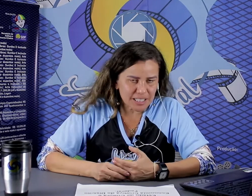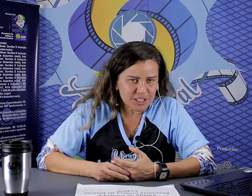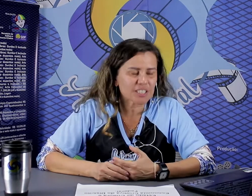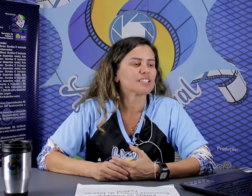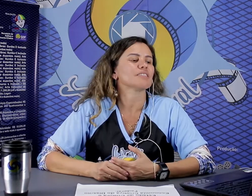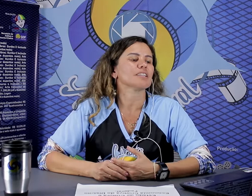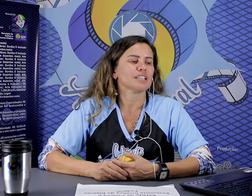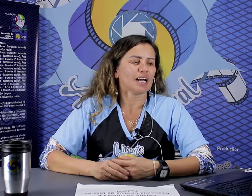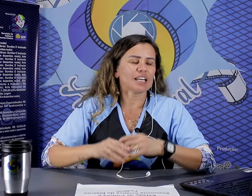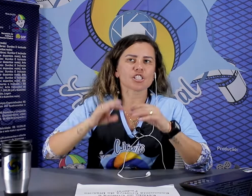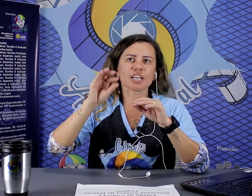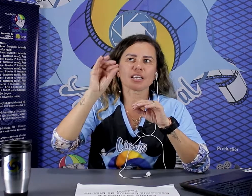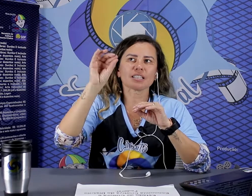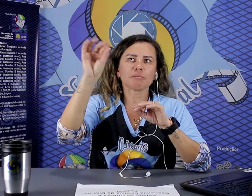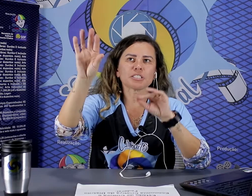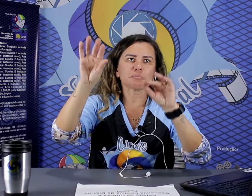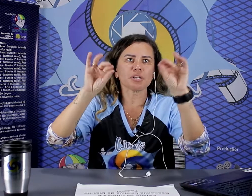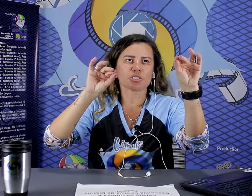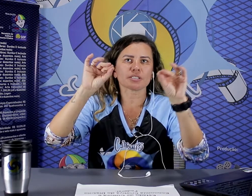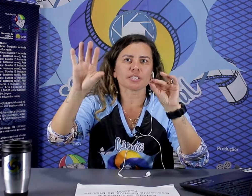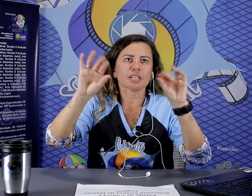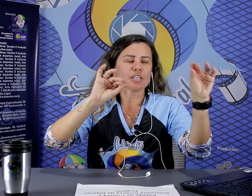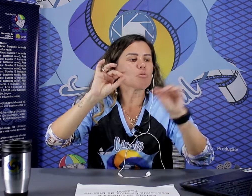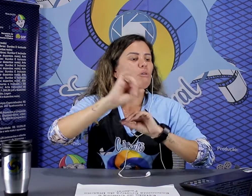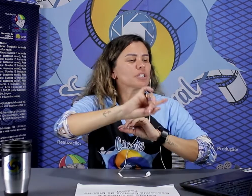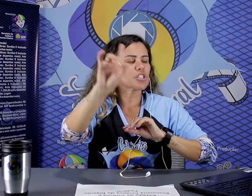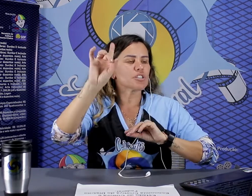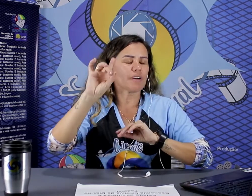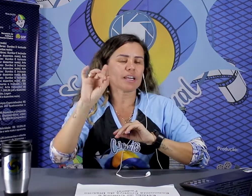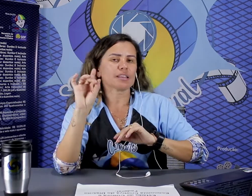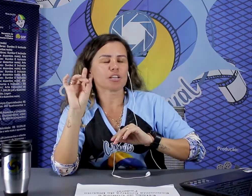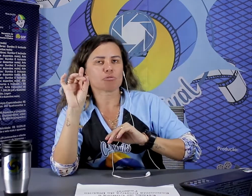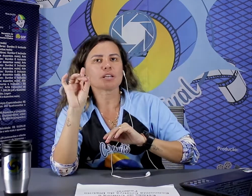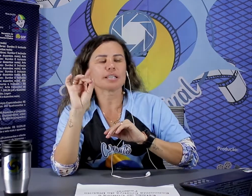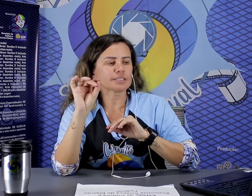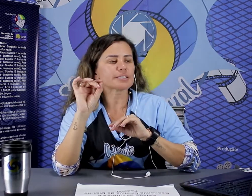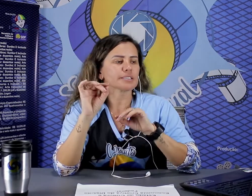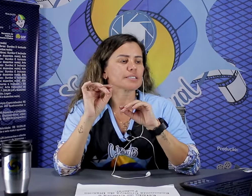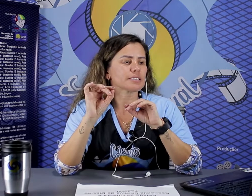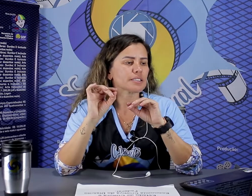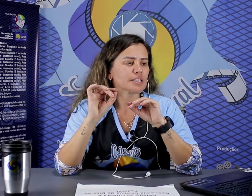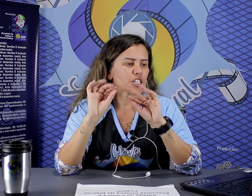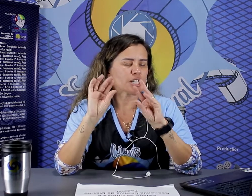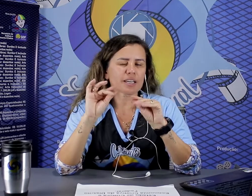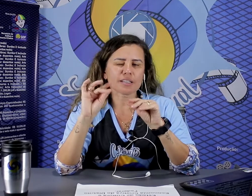legenda. A legenda, ela dá umas pistas, igual quando a gente vai ler texto em inglês, que a gente tem aquele Sim.